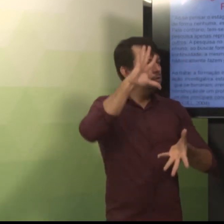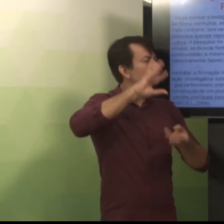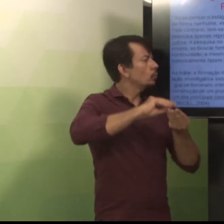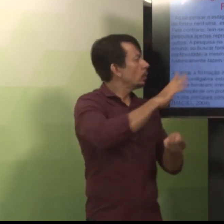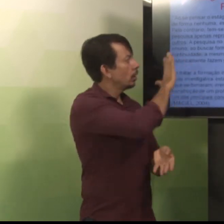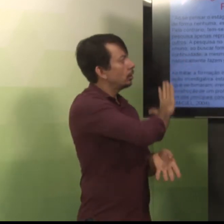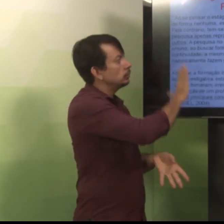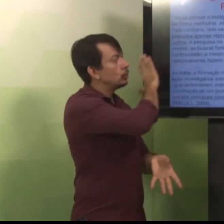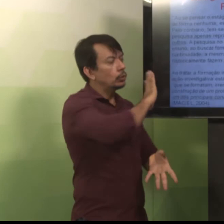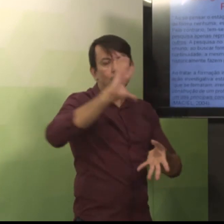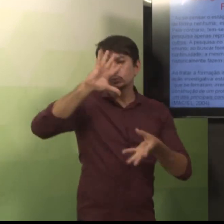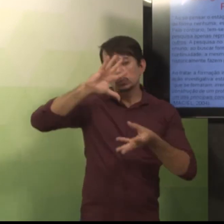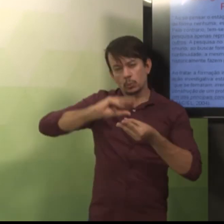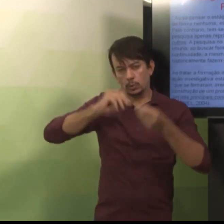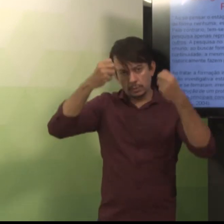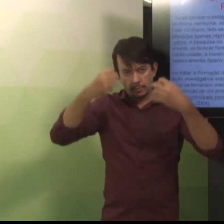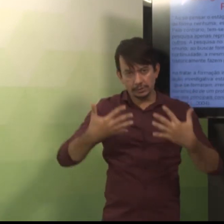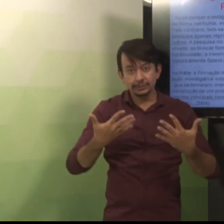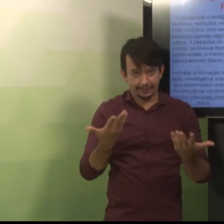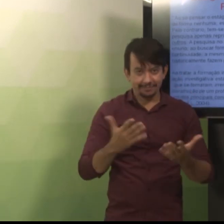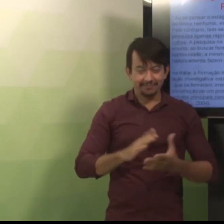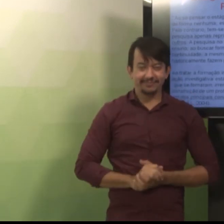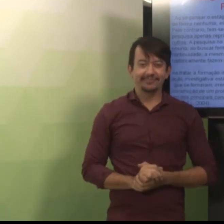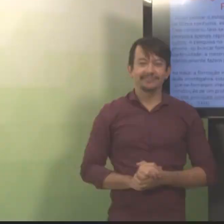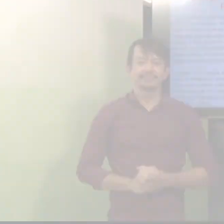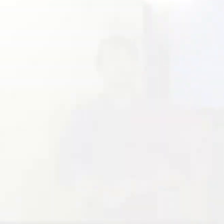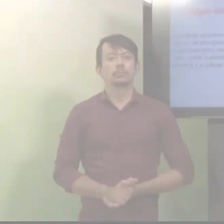que haja mais aprendizado. Isso, resumidamente.